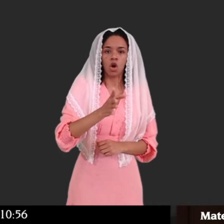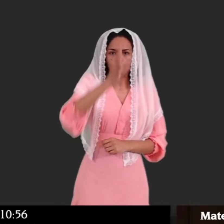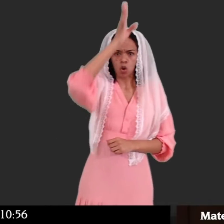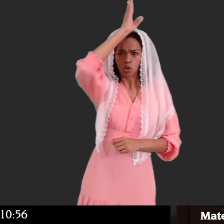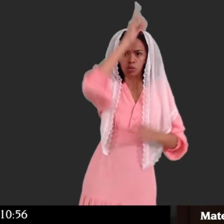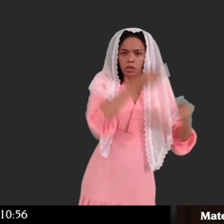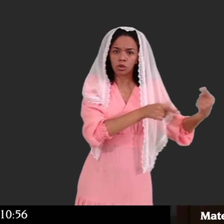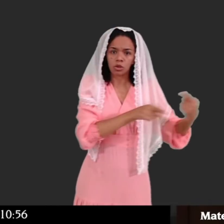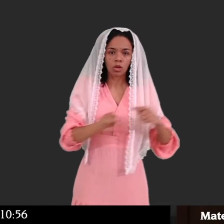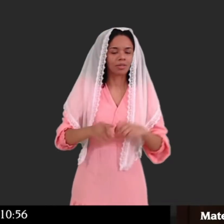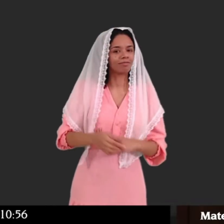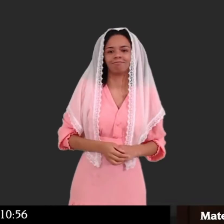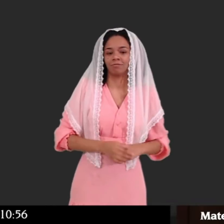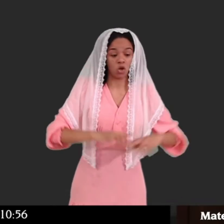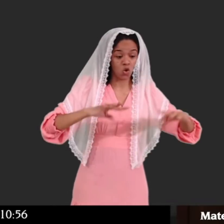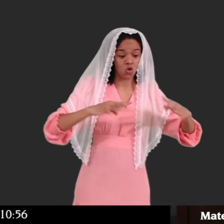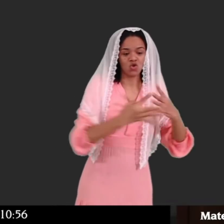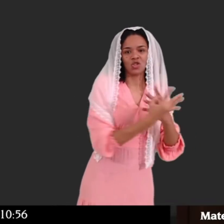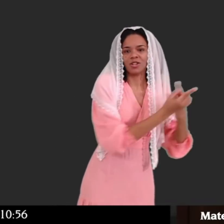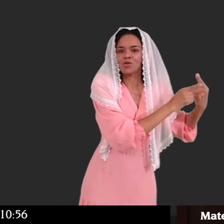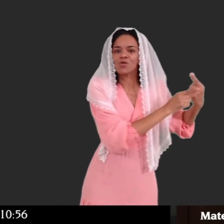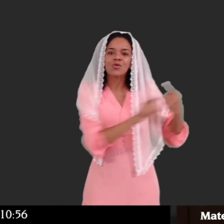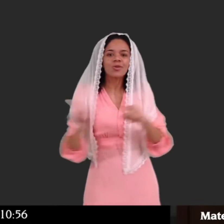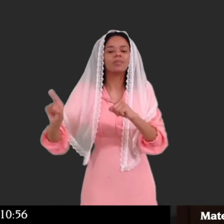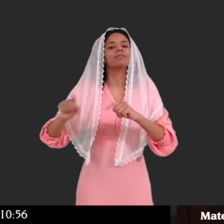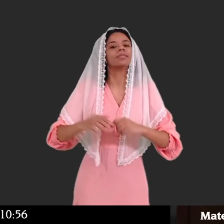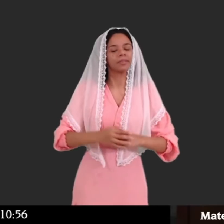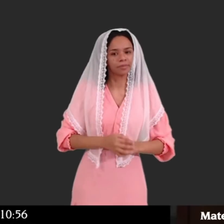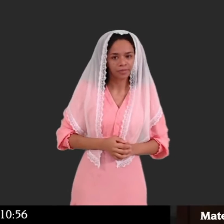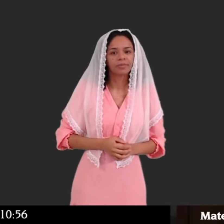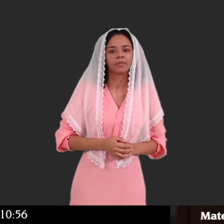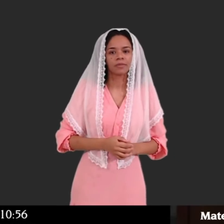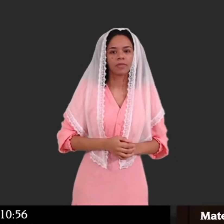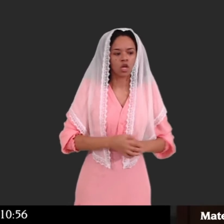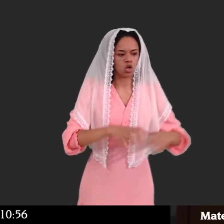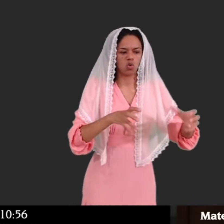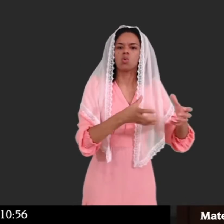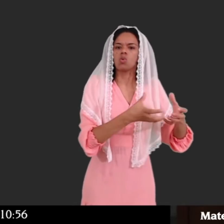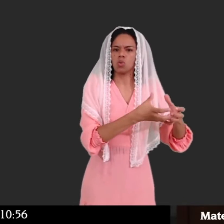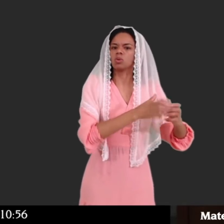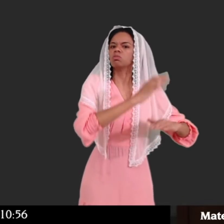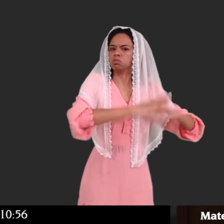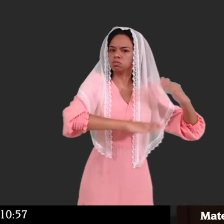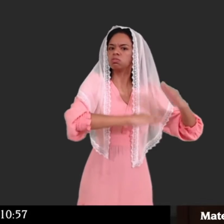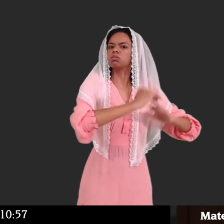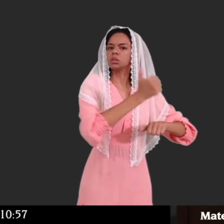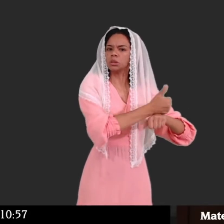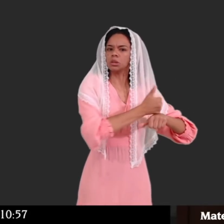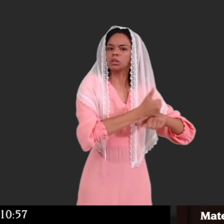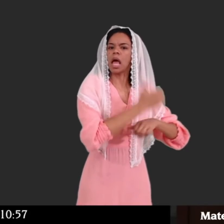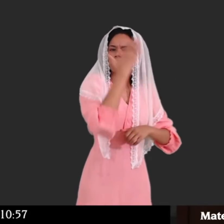foram os judeus, e não foi o povo mais simples, foi a elite, foram os